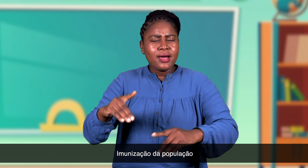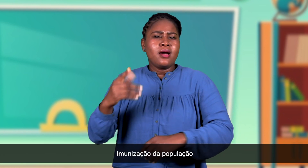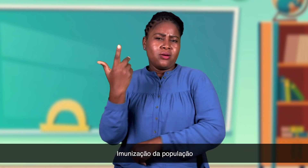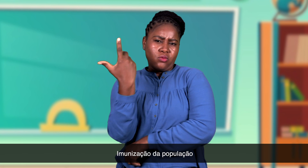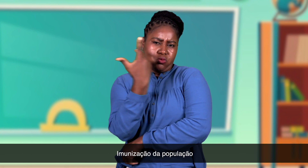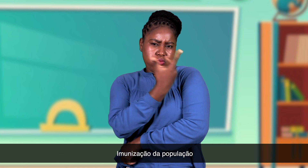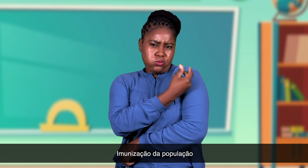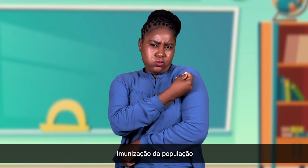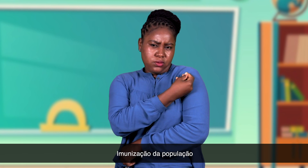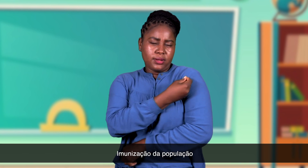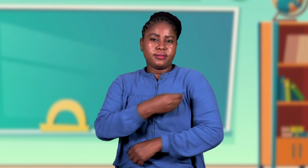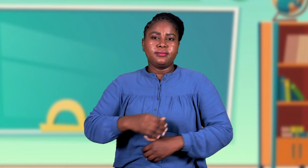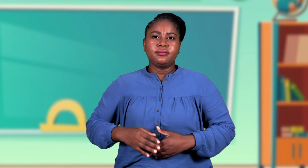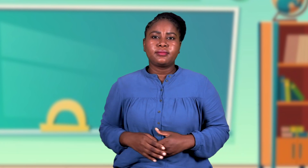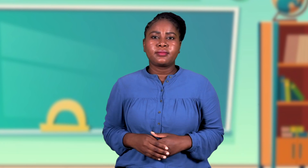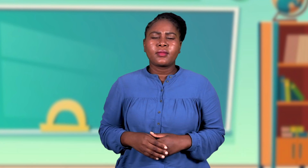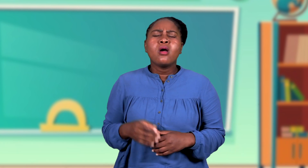Imunização da população.